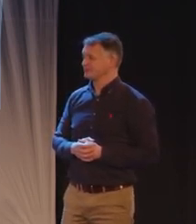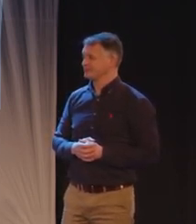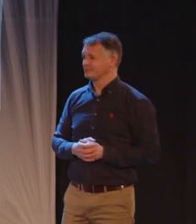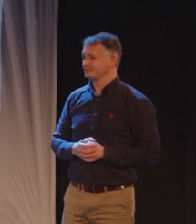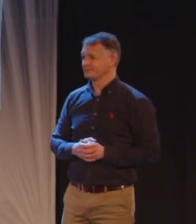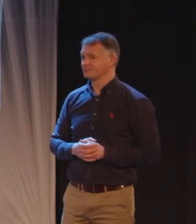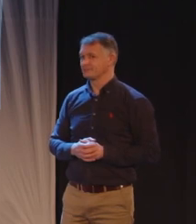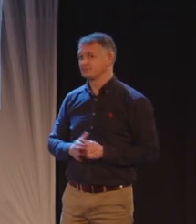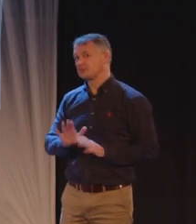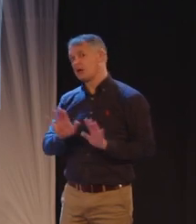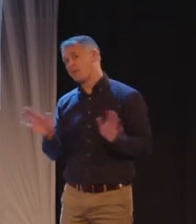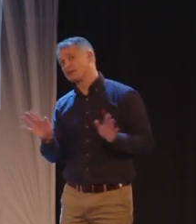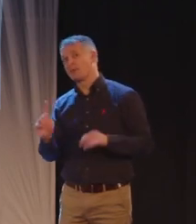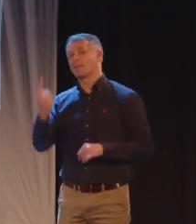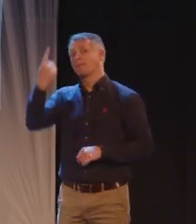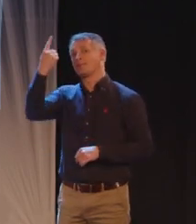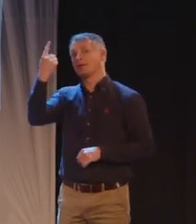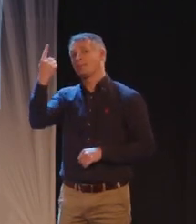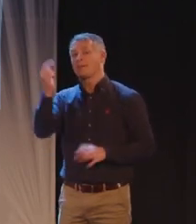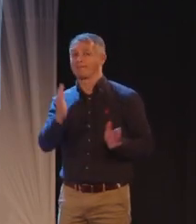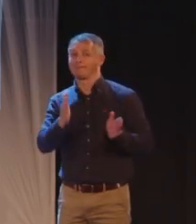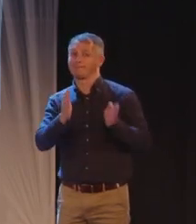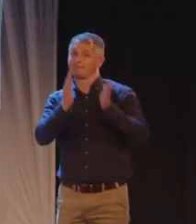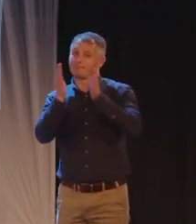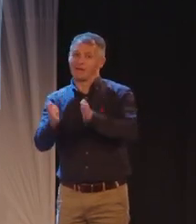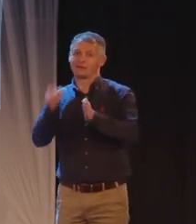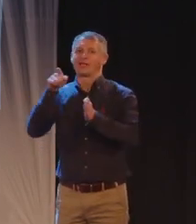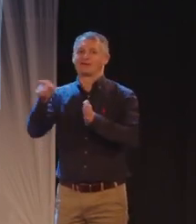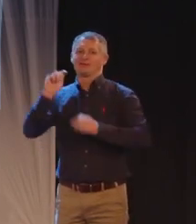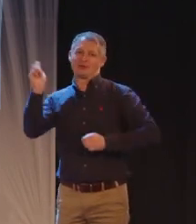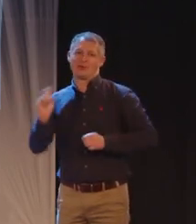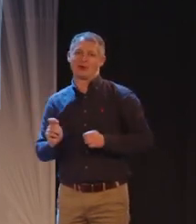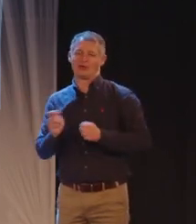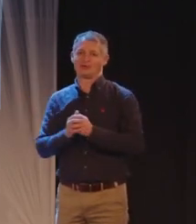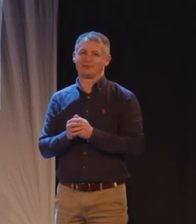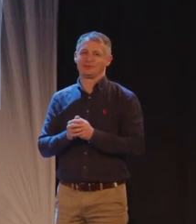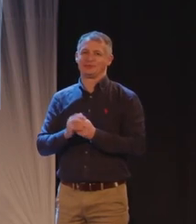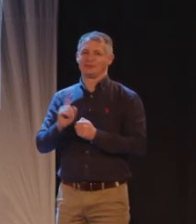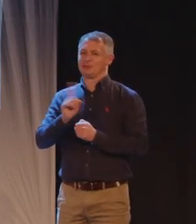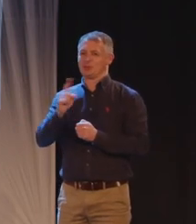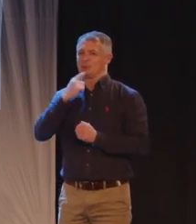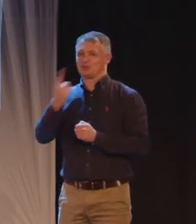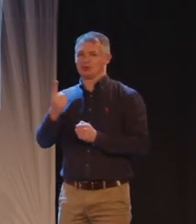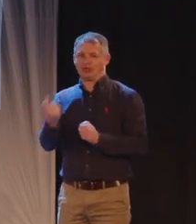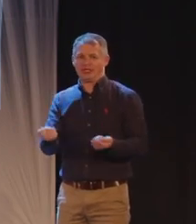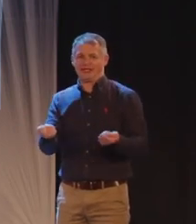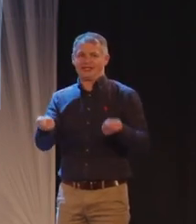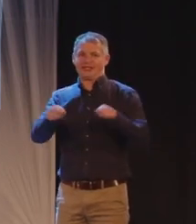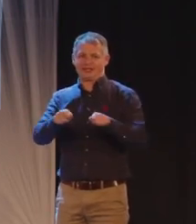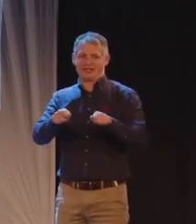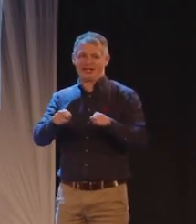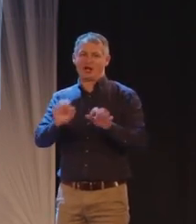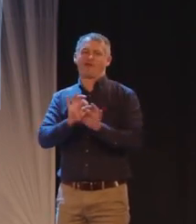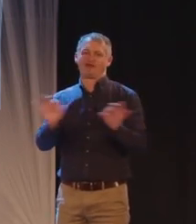Cam asta ar fi prima etapă a acestui proiect. Nu spun închiderea oficială a proiectului.